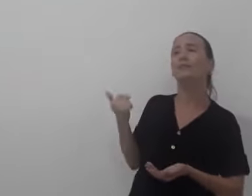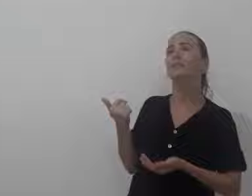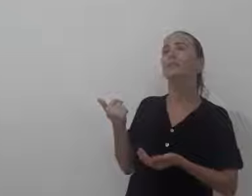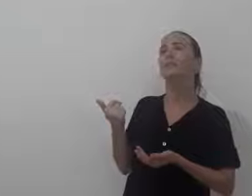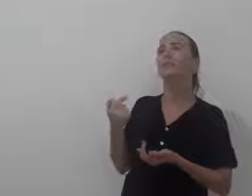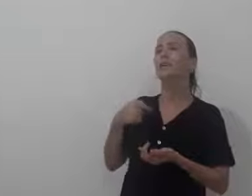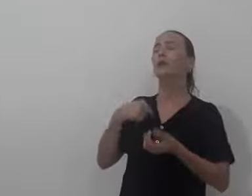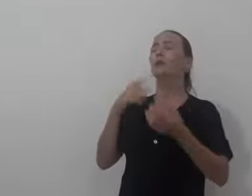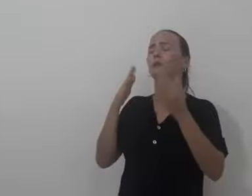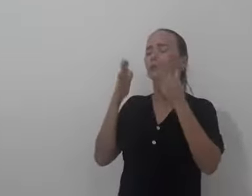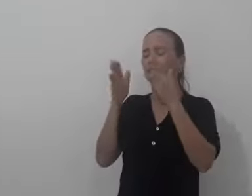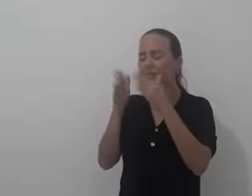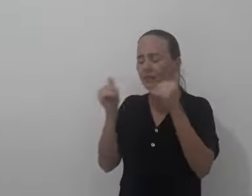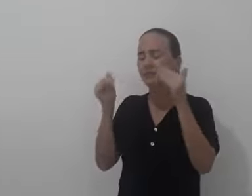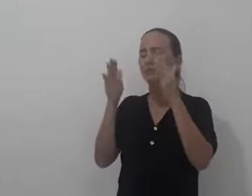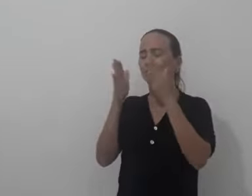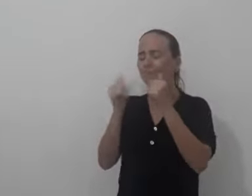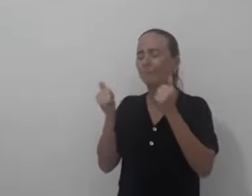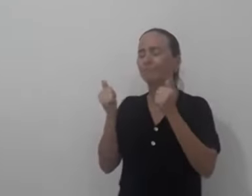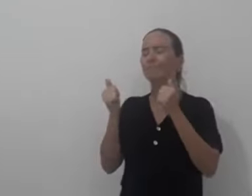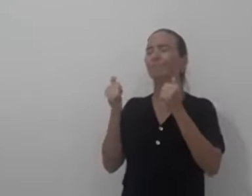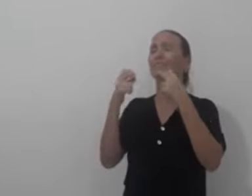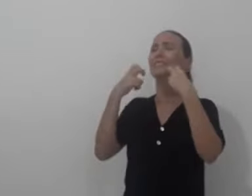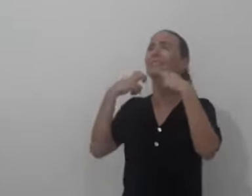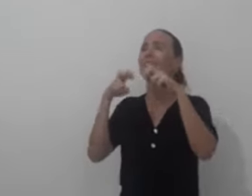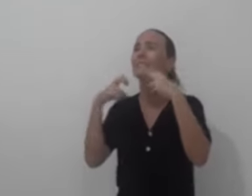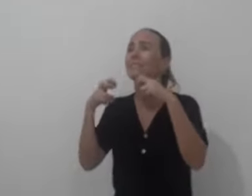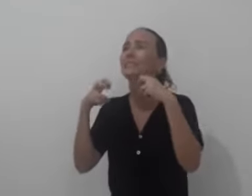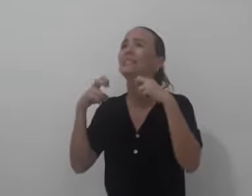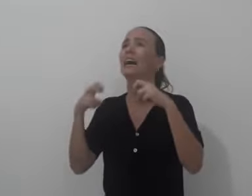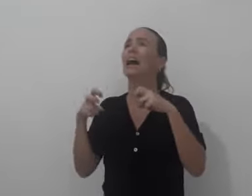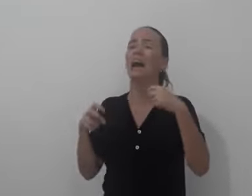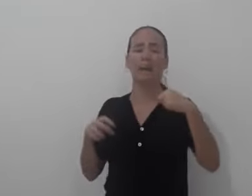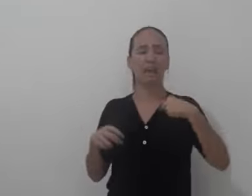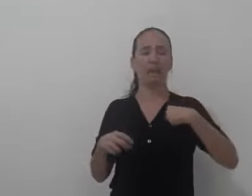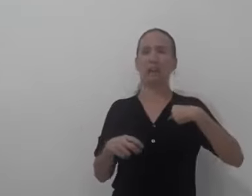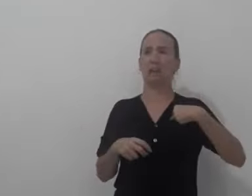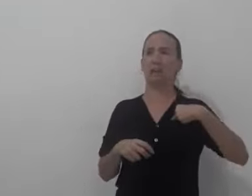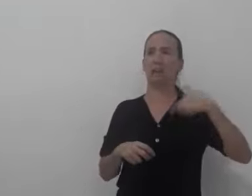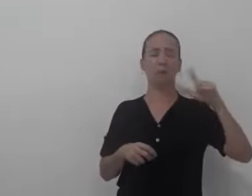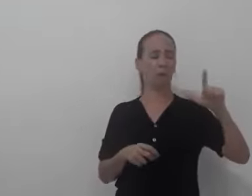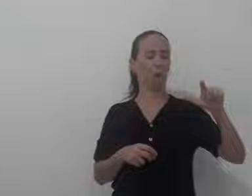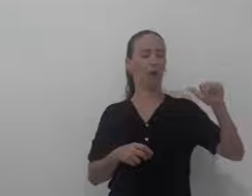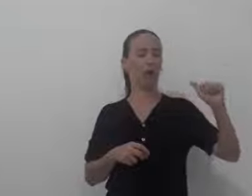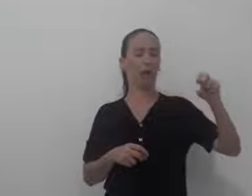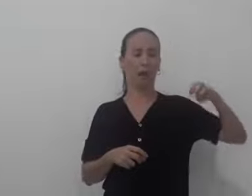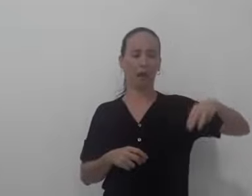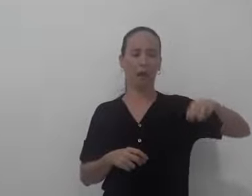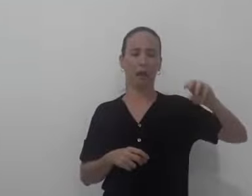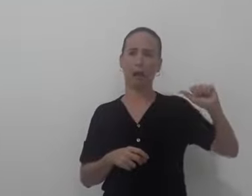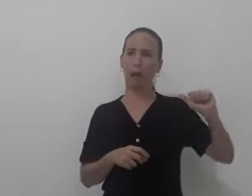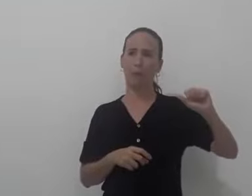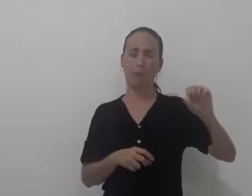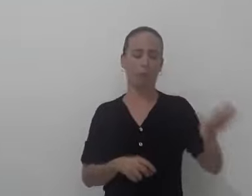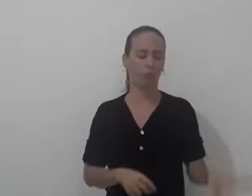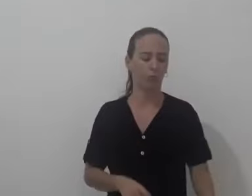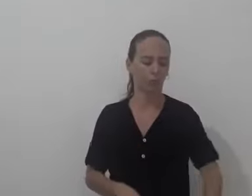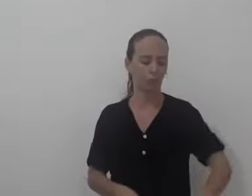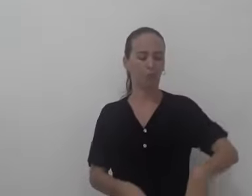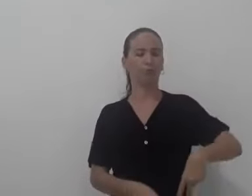um poço de perdição, de um tremedal de lama, colocou-me os pés sobre uma rocha e me firmou os passos. E me